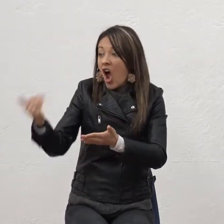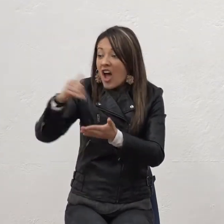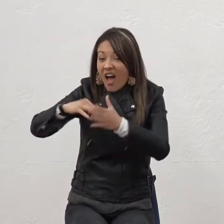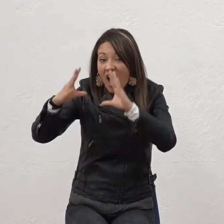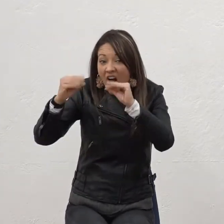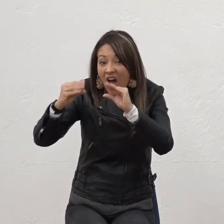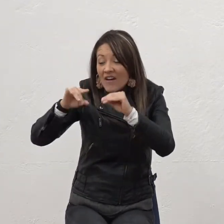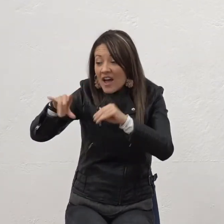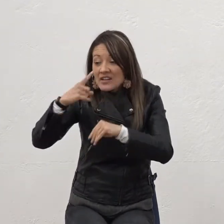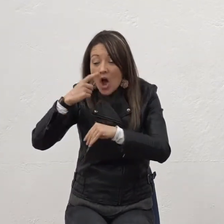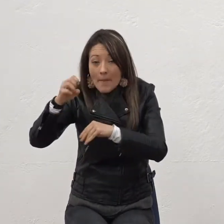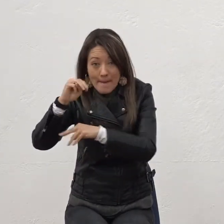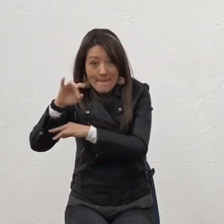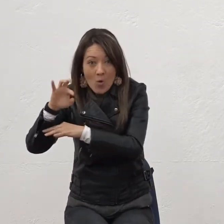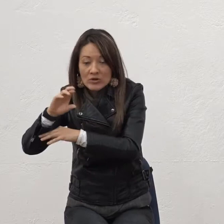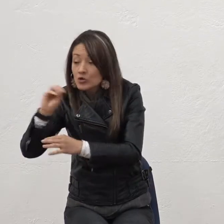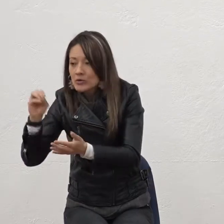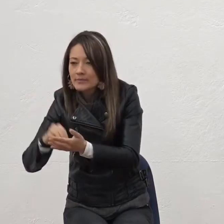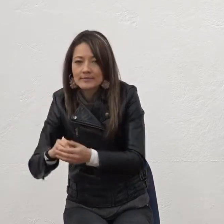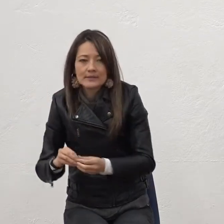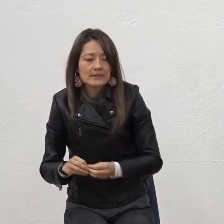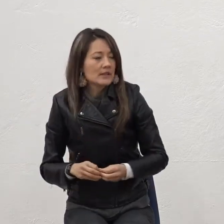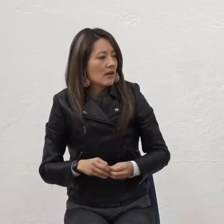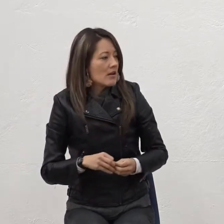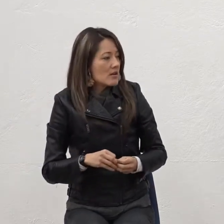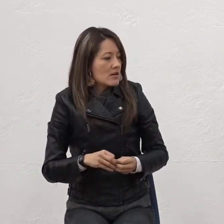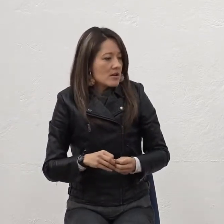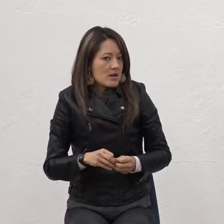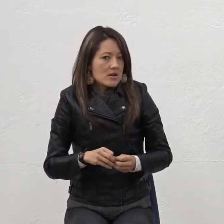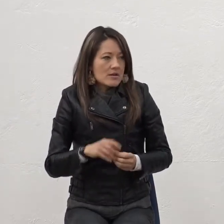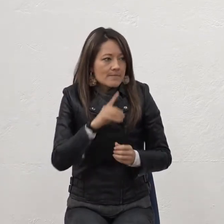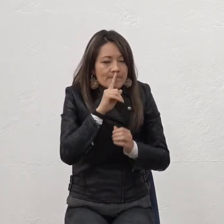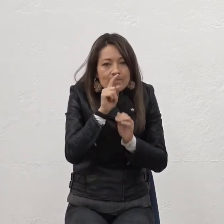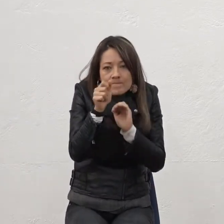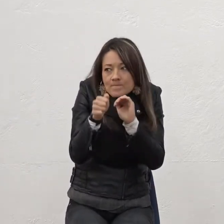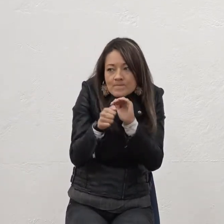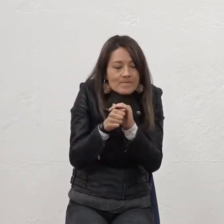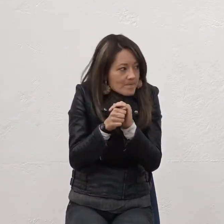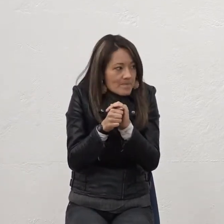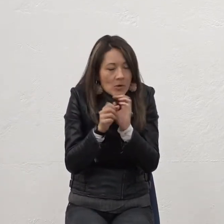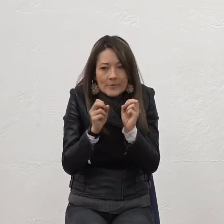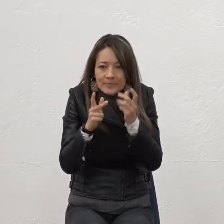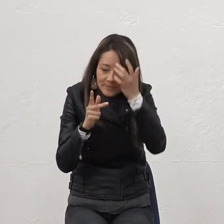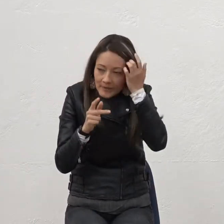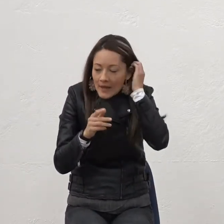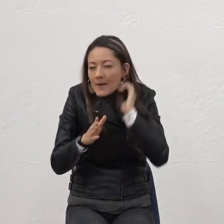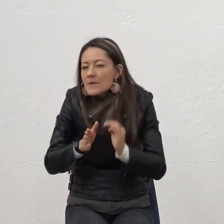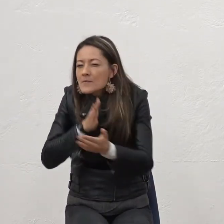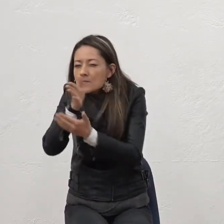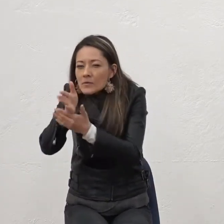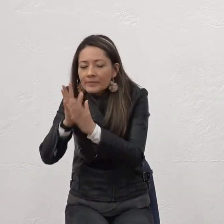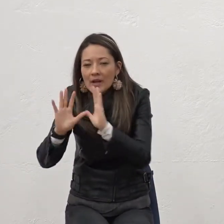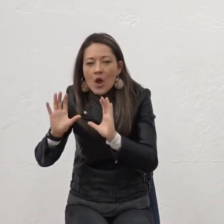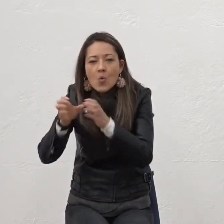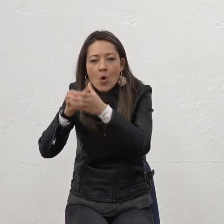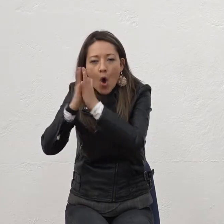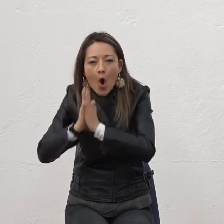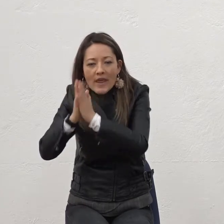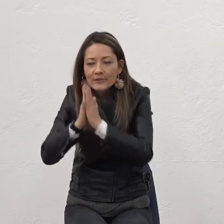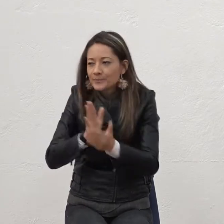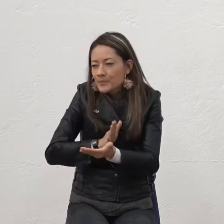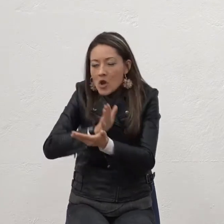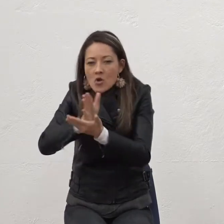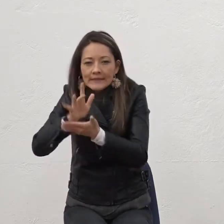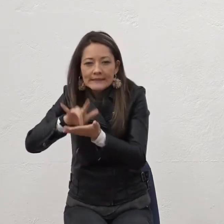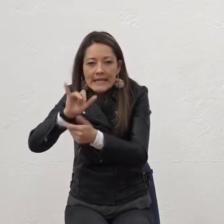ese hombre. Yo empecé a ir a la iglesia a escondidas, me iba a los cultos de oración, y mi